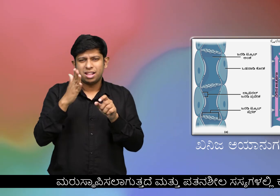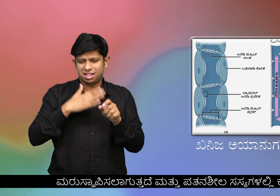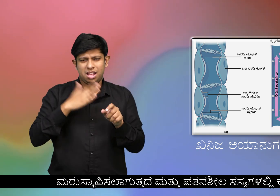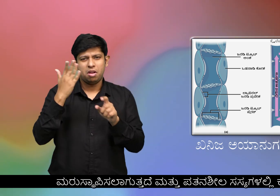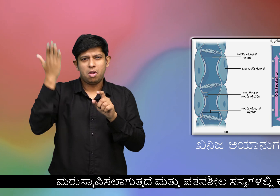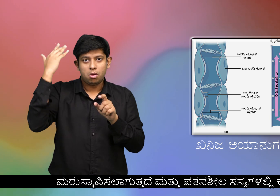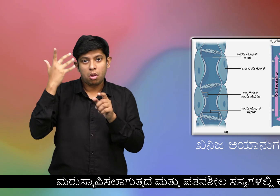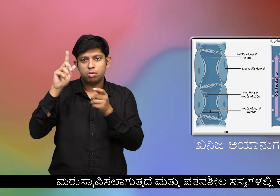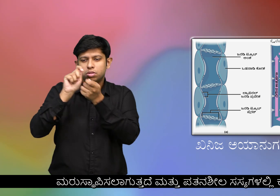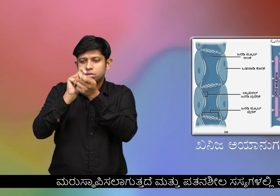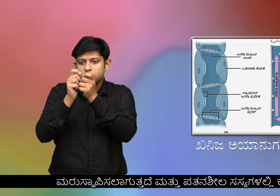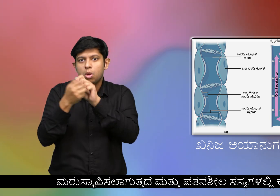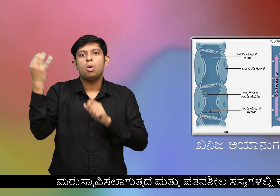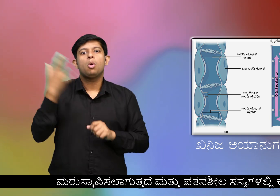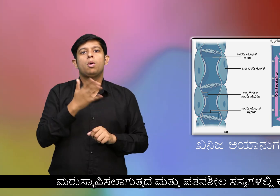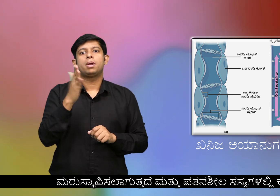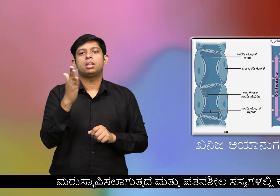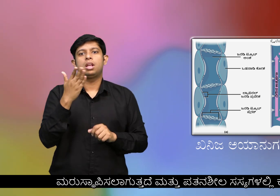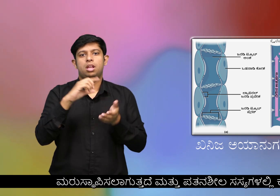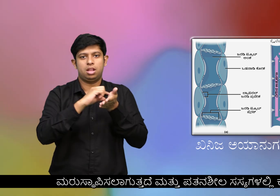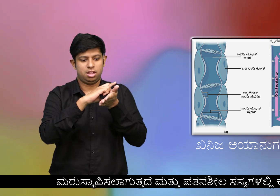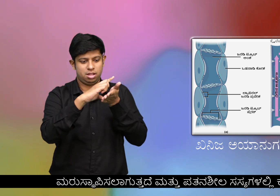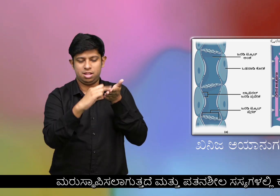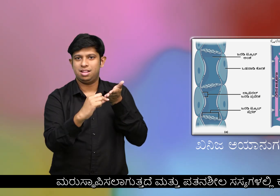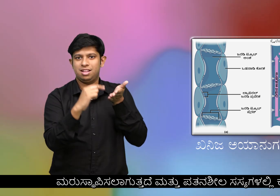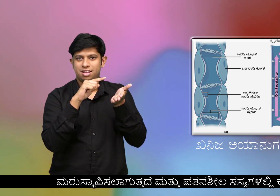ಮತ್ತು ಪತನಶೀಲ ಸಸ್ಯಗಳಲ್ಲಿ ಕಾಣಬಹುದು.